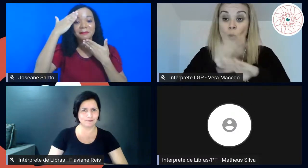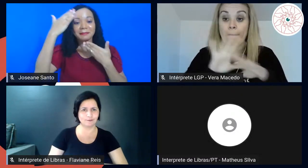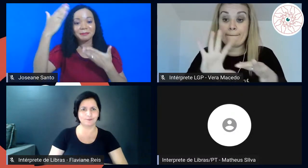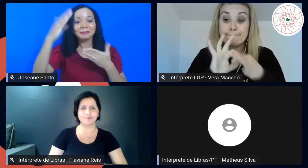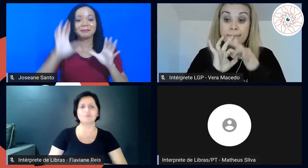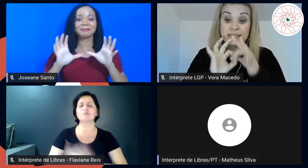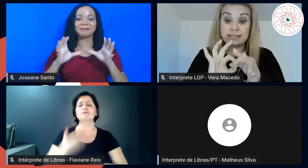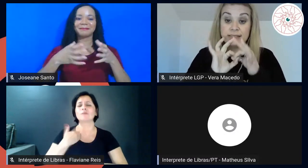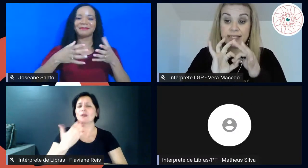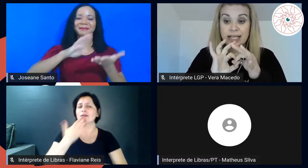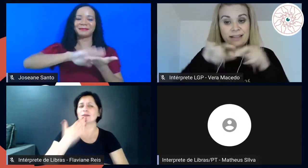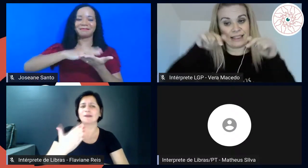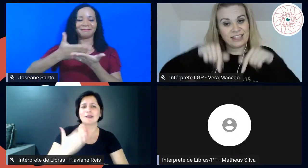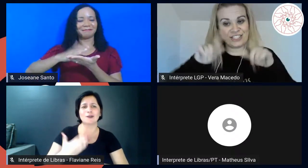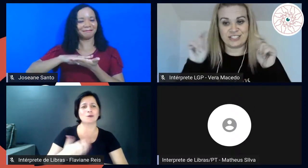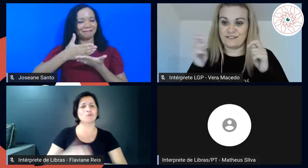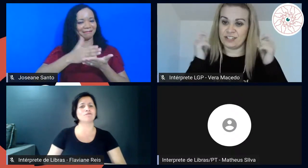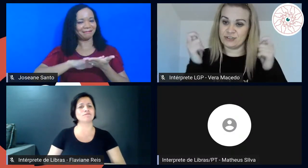esse